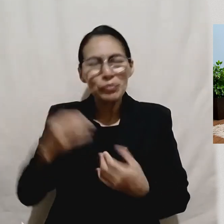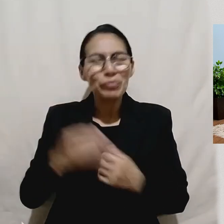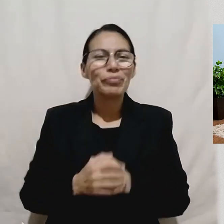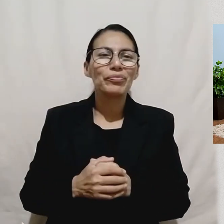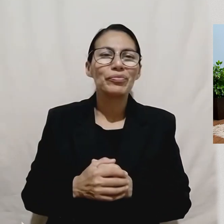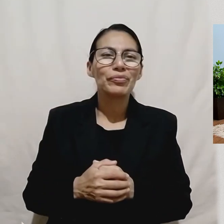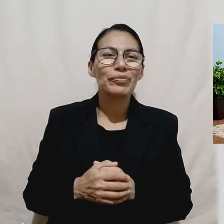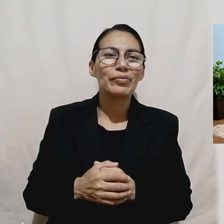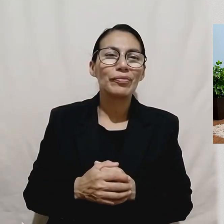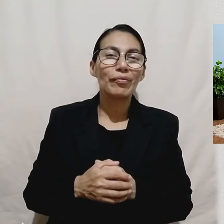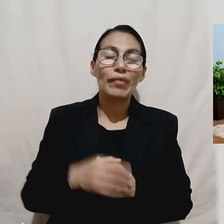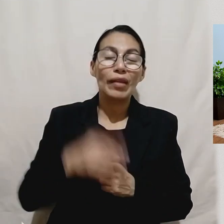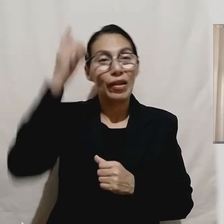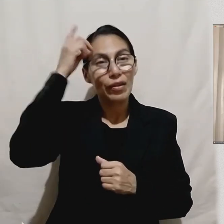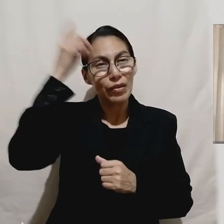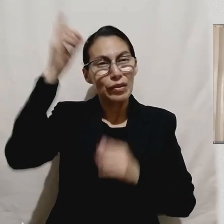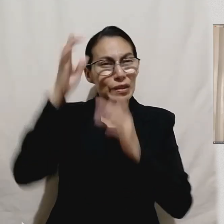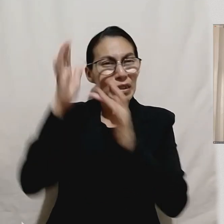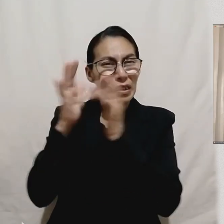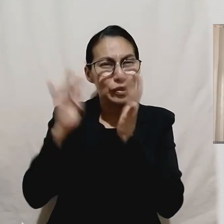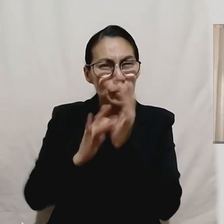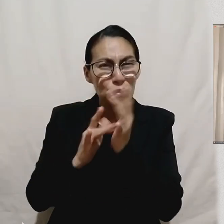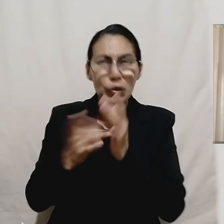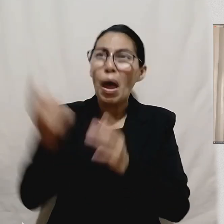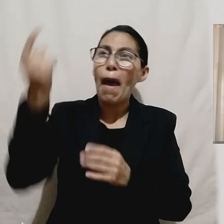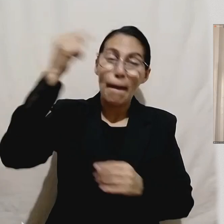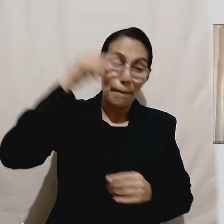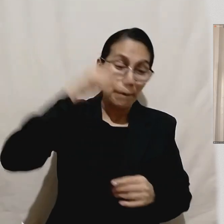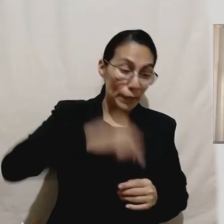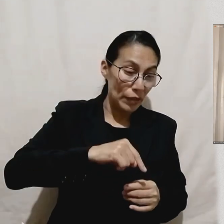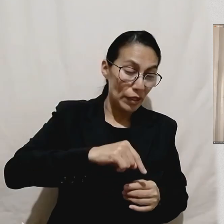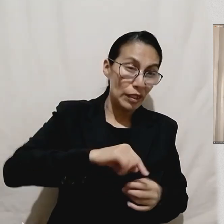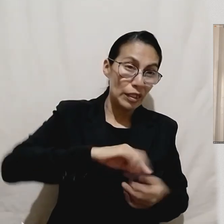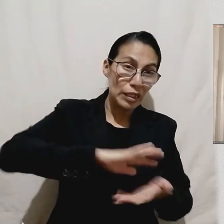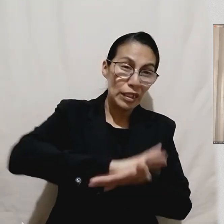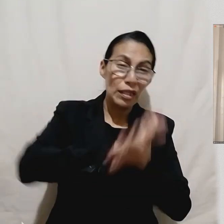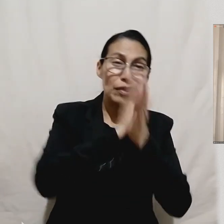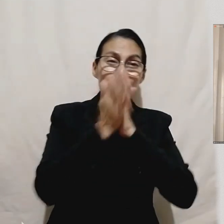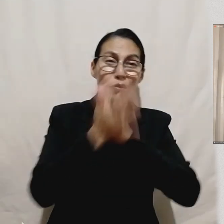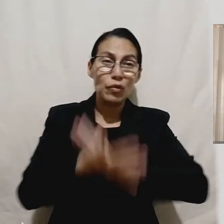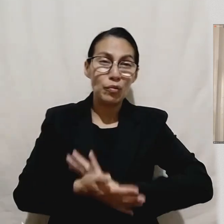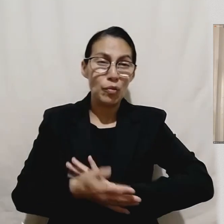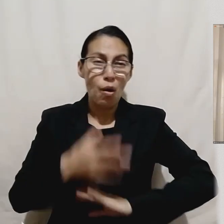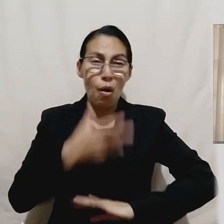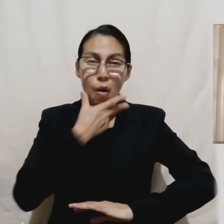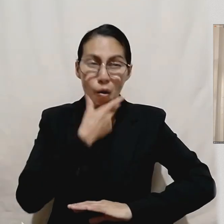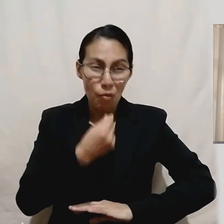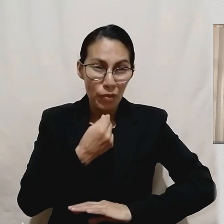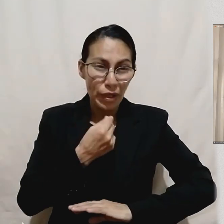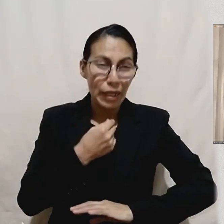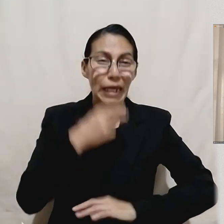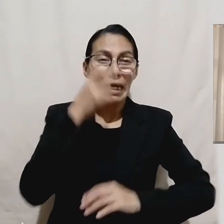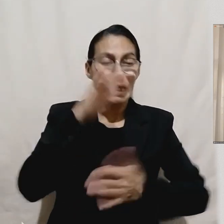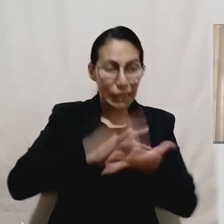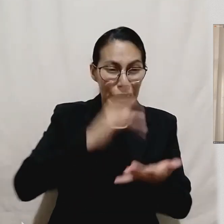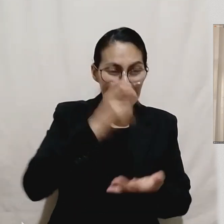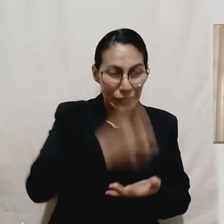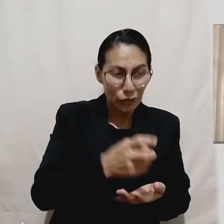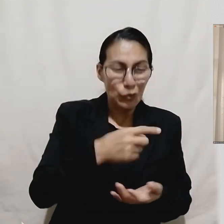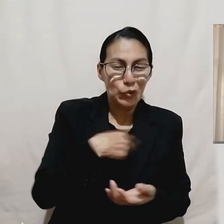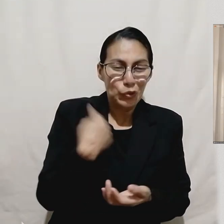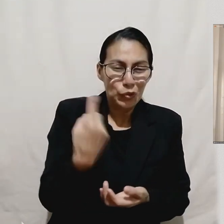aquí en la tierra Jesús se hizo hombre para que nosotros pudiéramos tener acceso al cielo